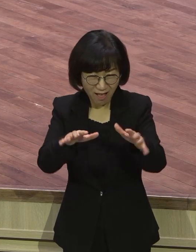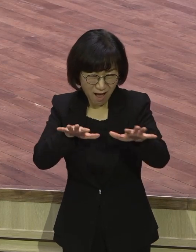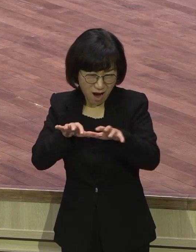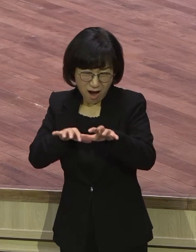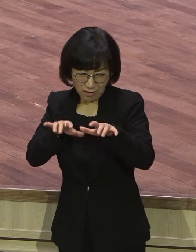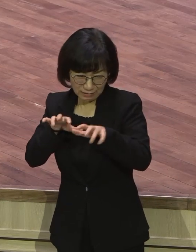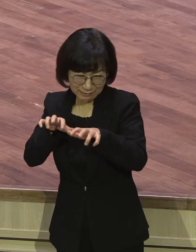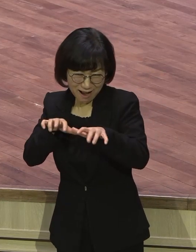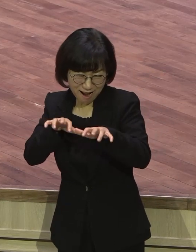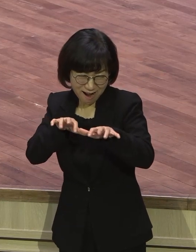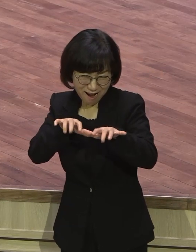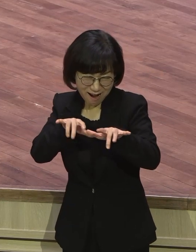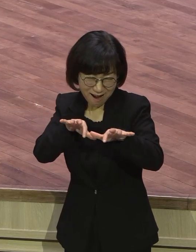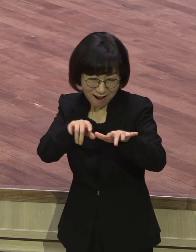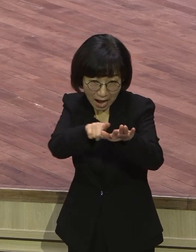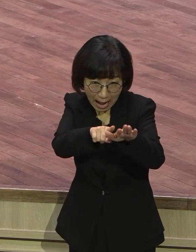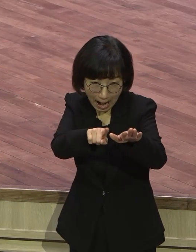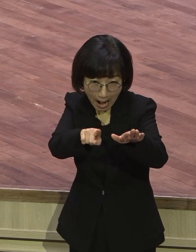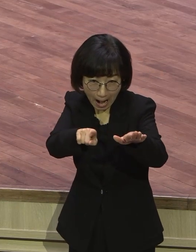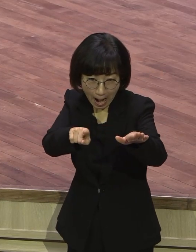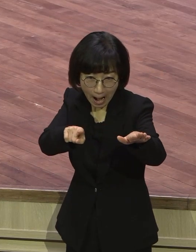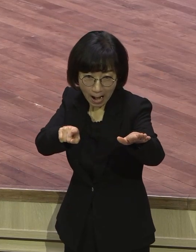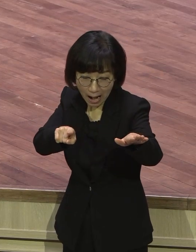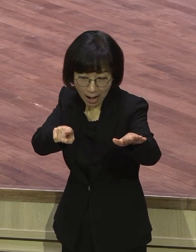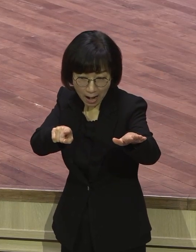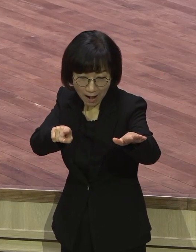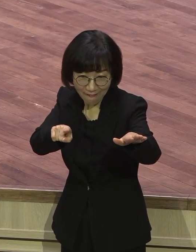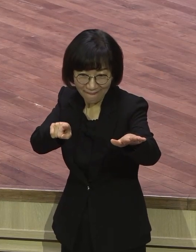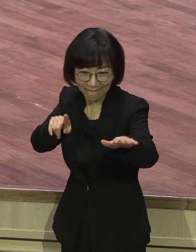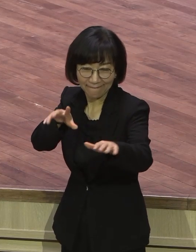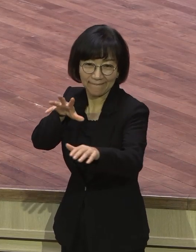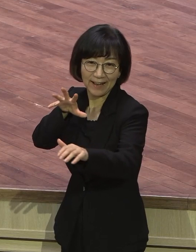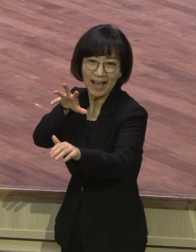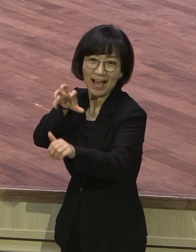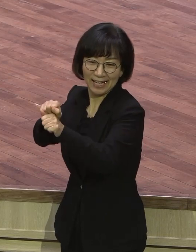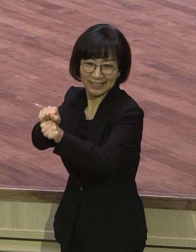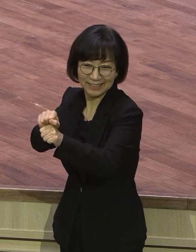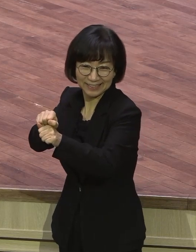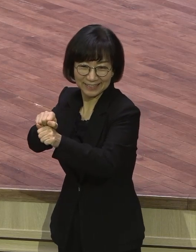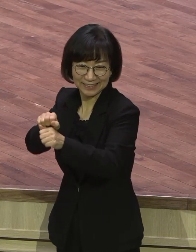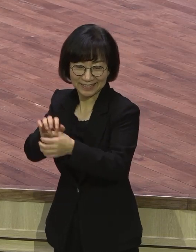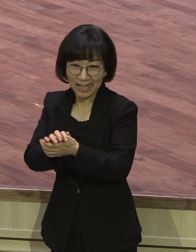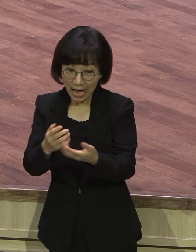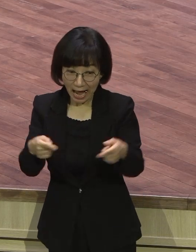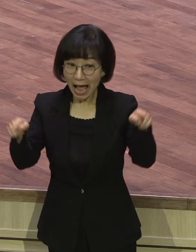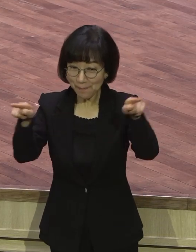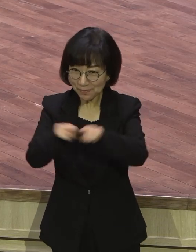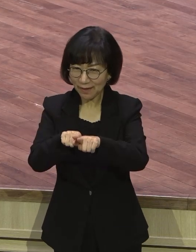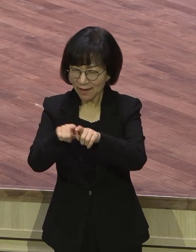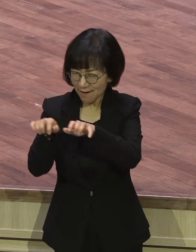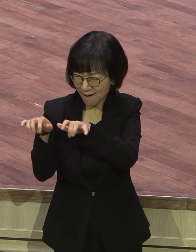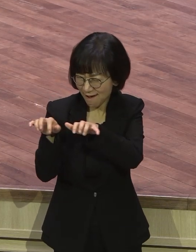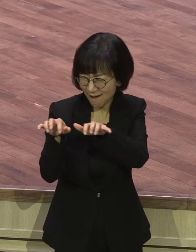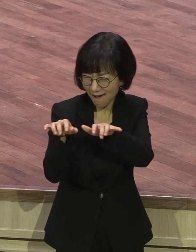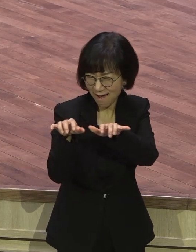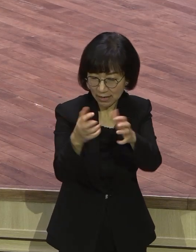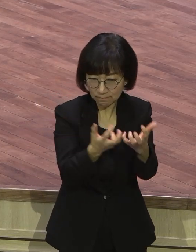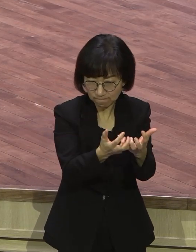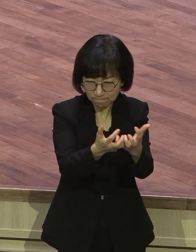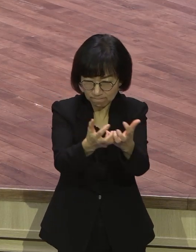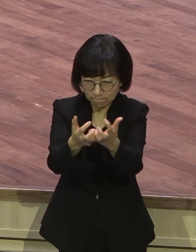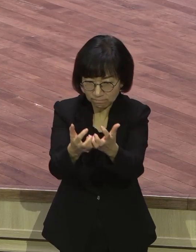뒤에 이렇게 딴짓하고 있다가 갈 때 같이 무료 같이 안 가고 뒤에 떨어지는 꼭 그걸